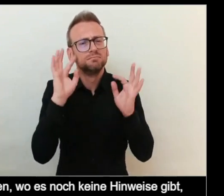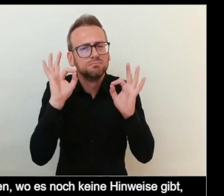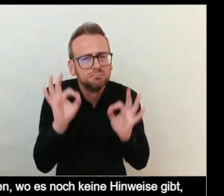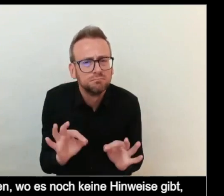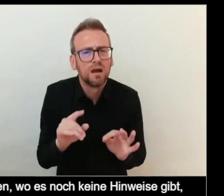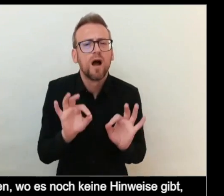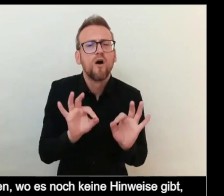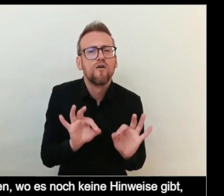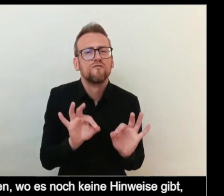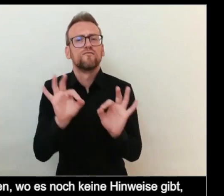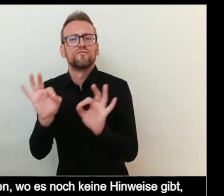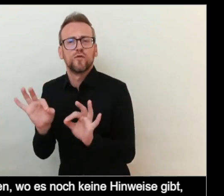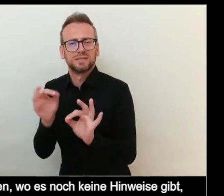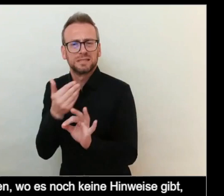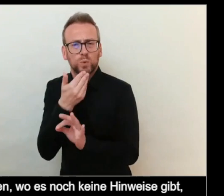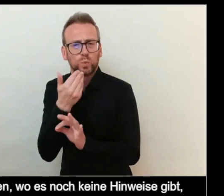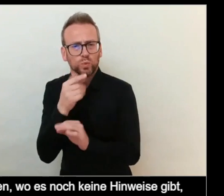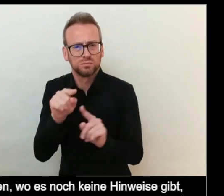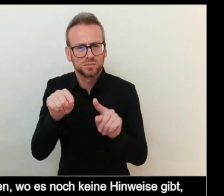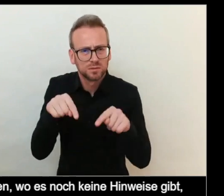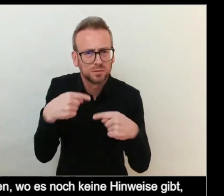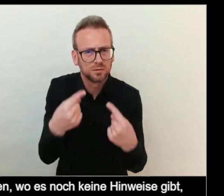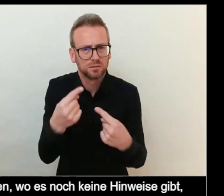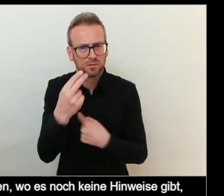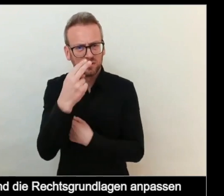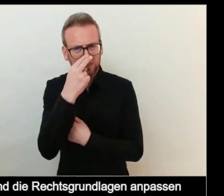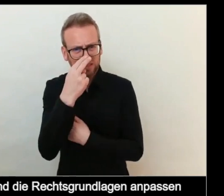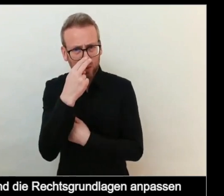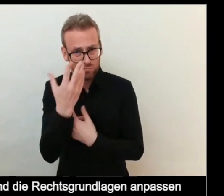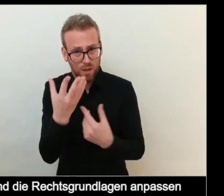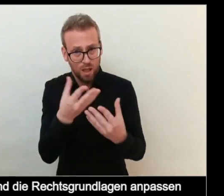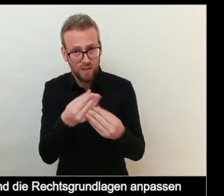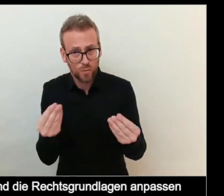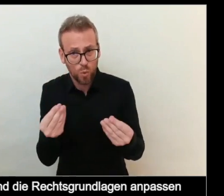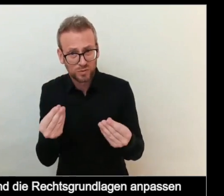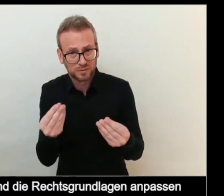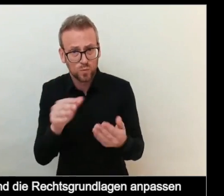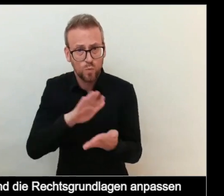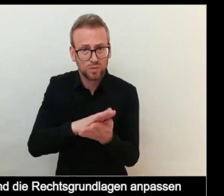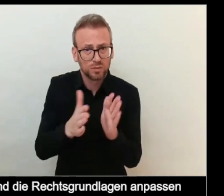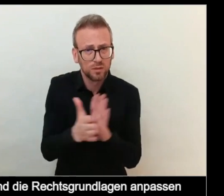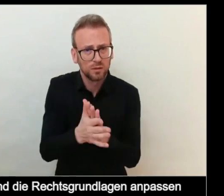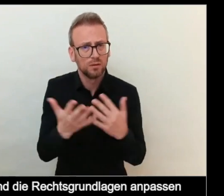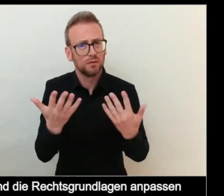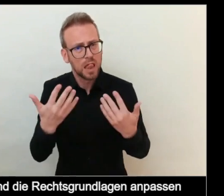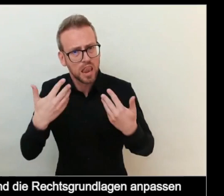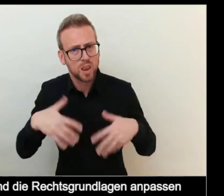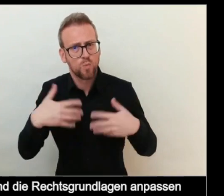neuerliche Verschärfung oder strengere Regeln erst dann in Betracht ziehen, wenn die Situation wieder schwieriger wird.